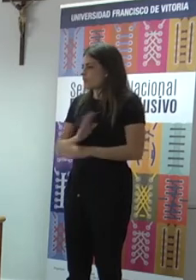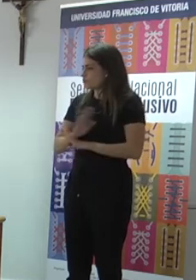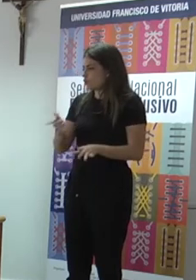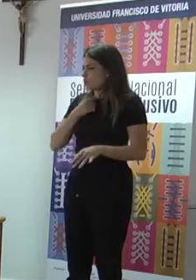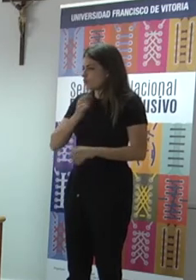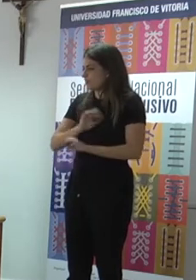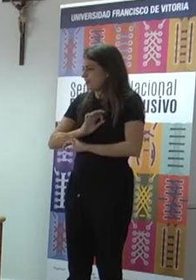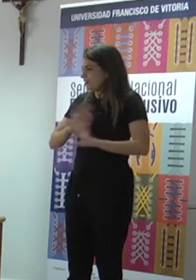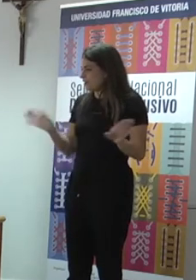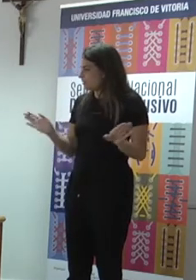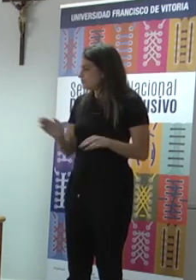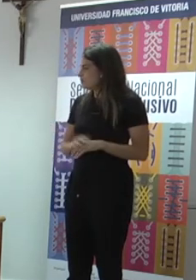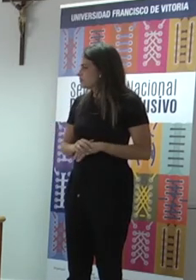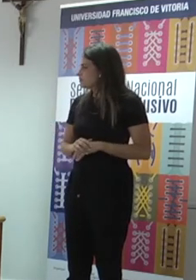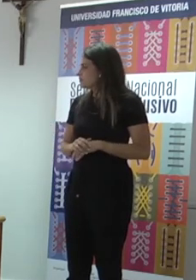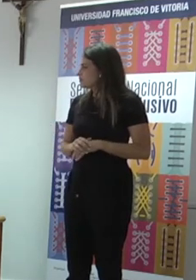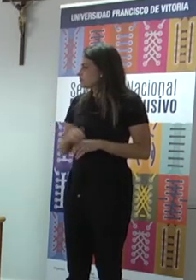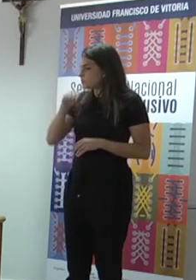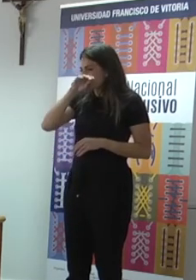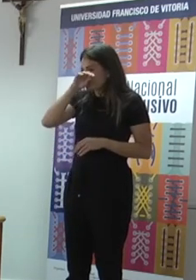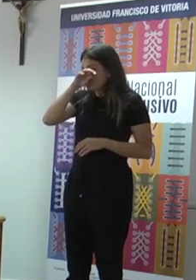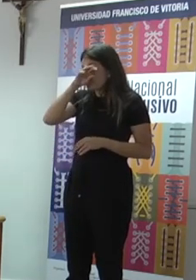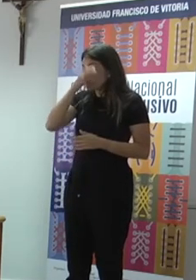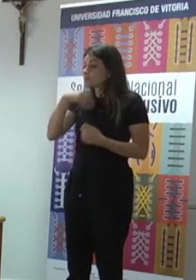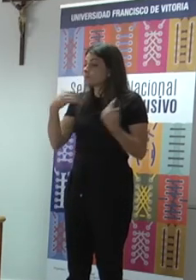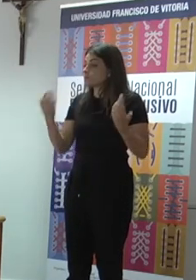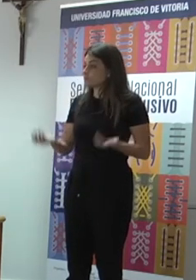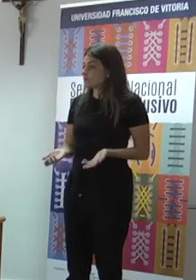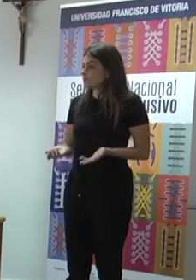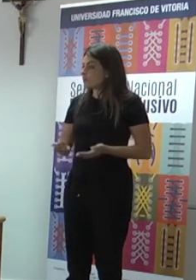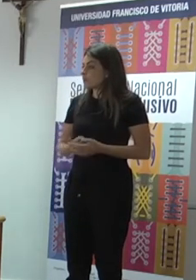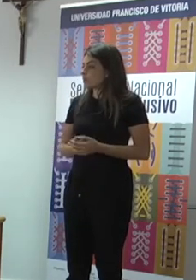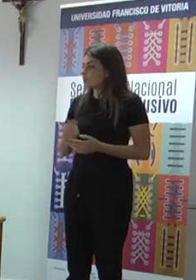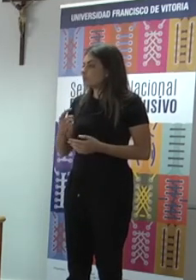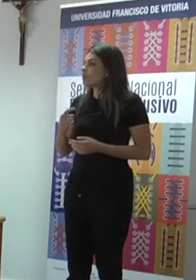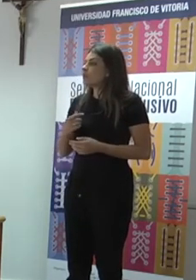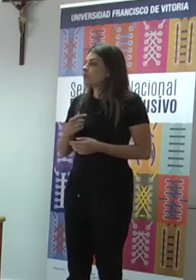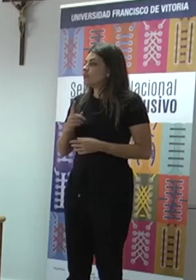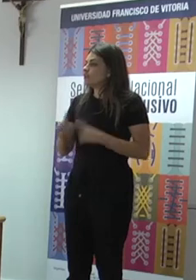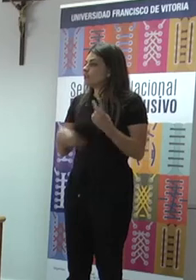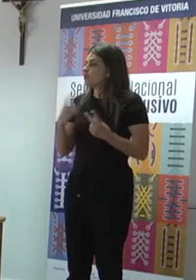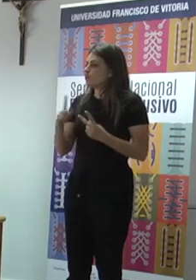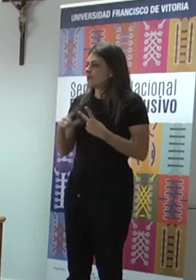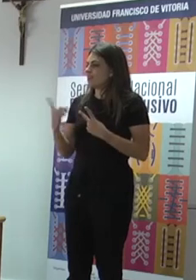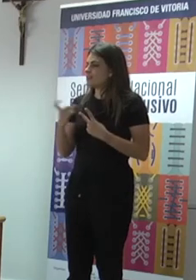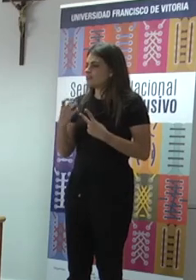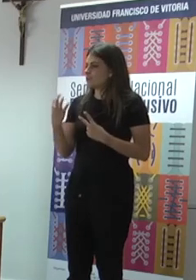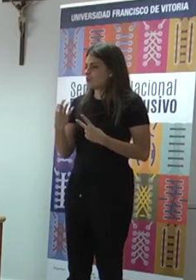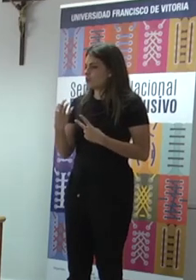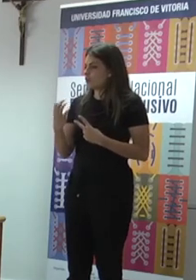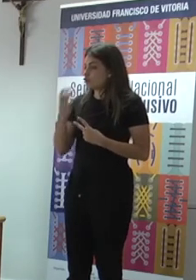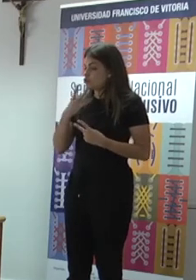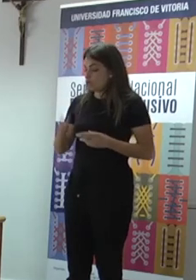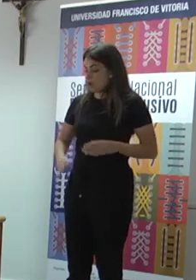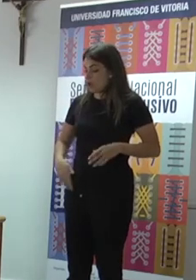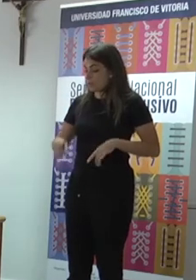A mí me aburre un montón. No por mí, ¿eh? No por mí. Entonces, eso por un lado. Y luego, lo que también necesito es que, ya que puedo mover